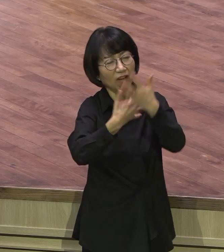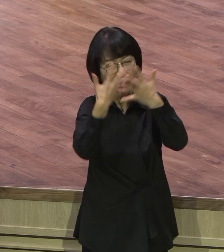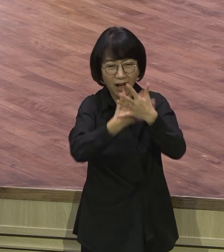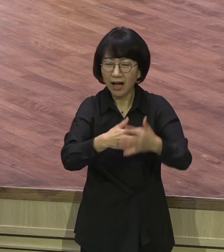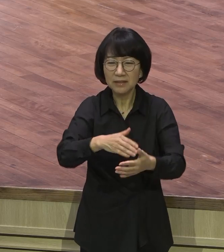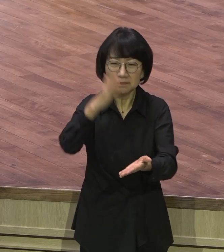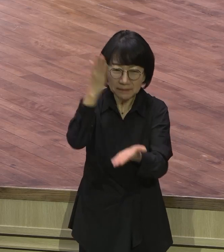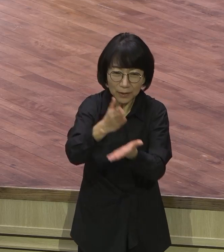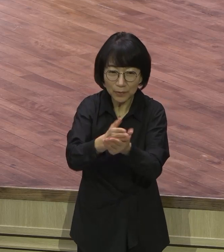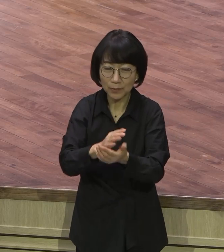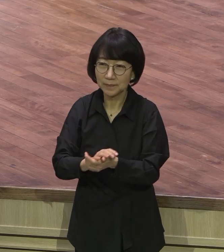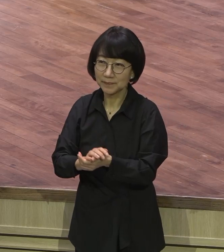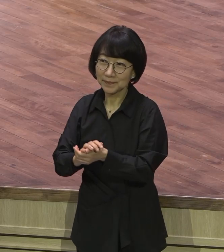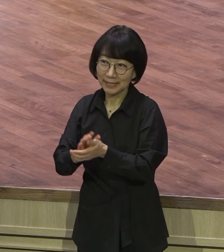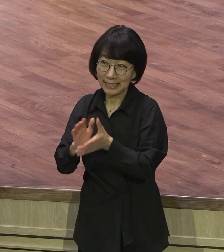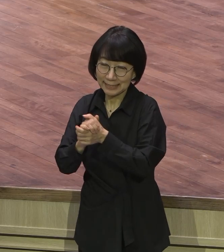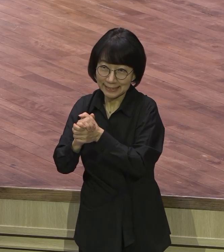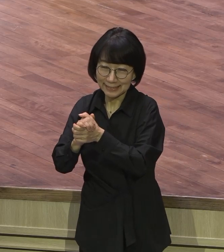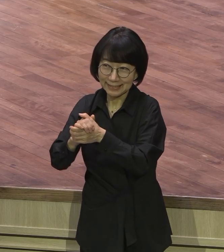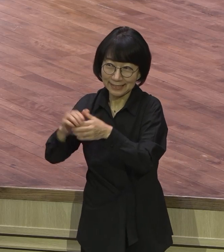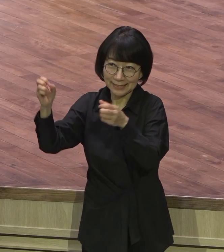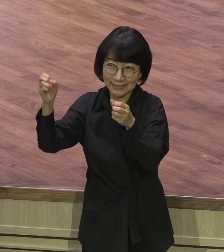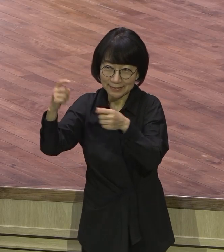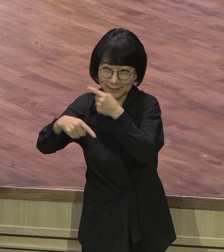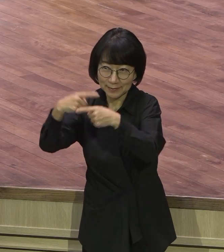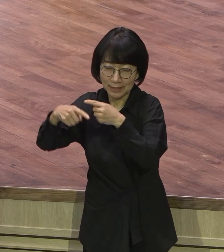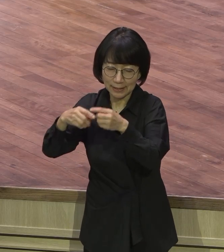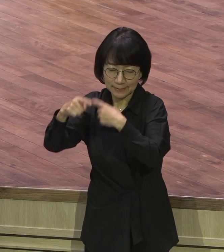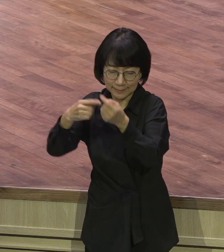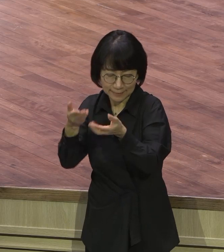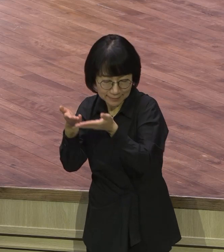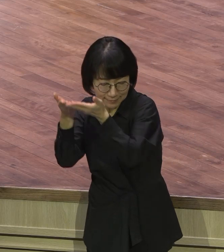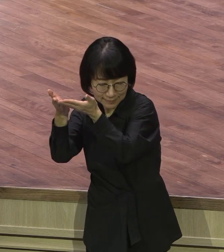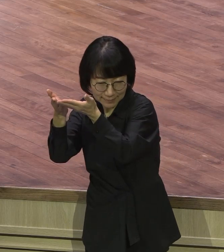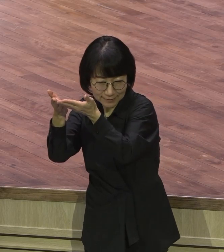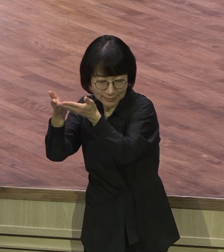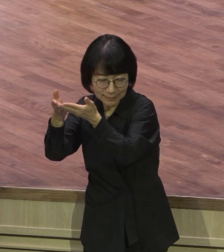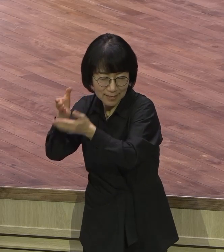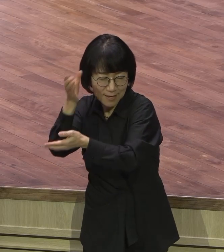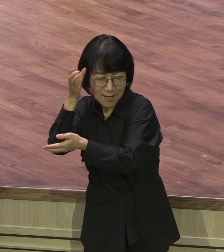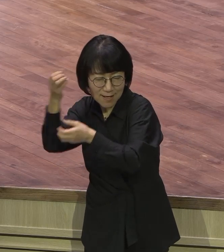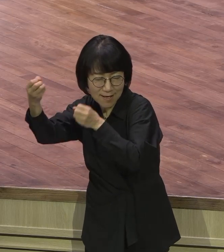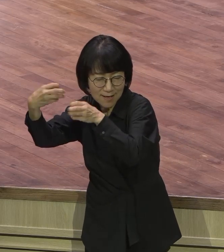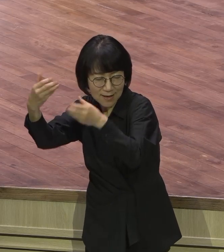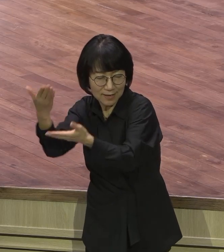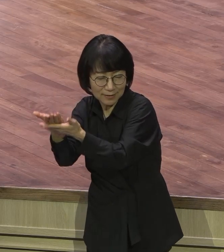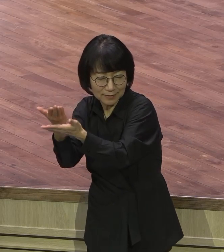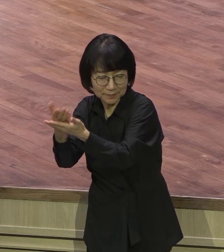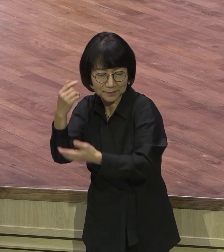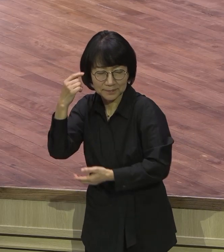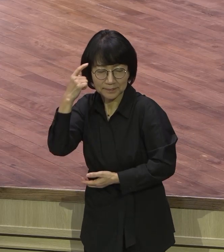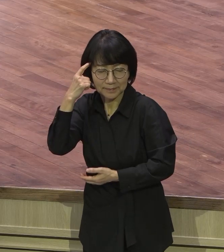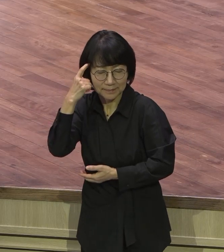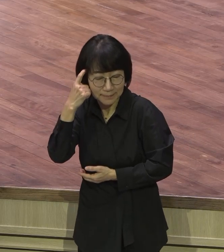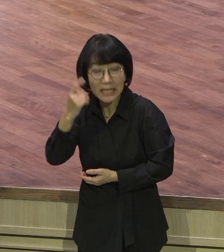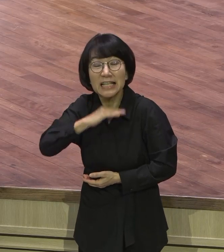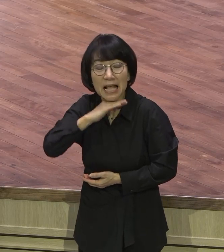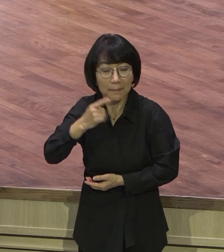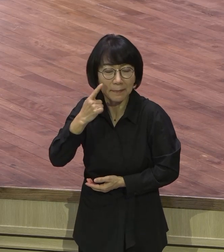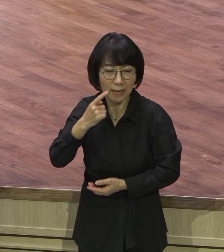기도를 하고 나면 그 다음에 한 5초라도 있어보세요 하나님 말씀하신다 깨닫게 생각나게 하시리라